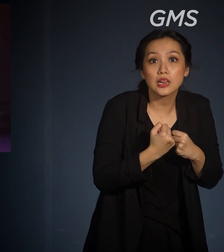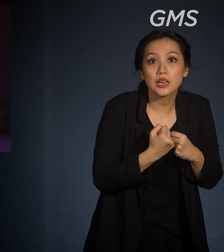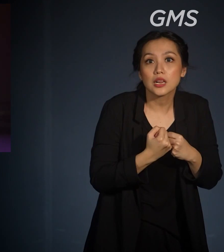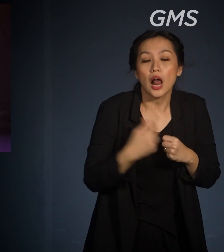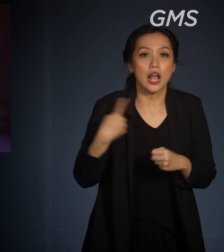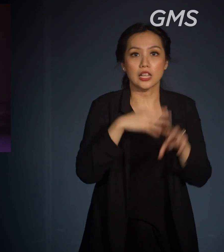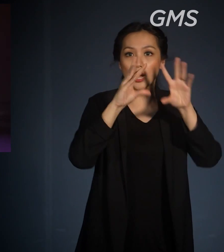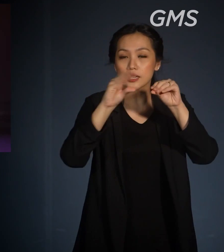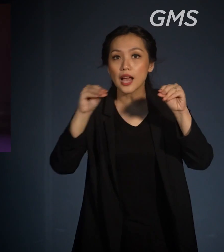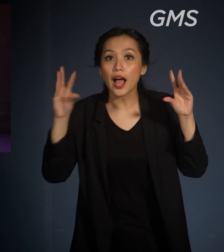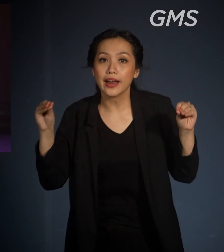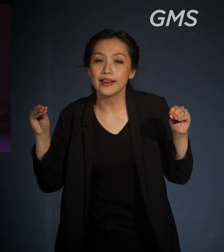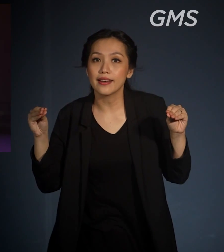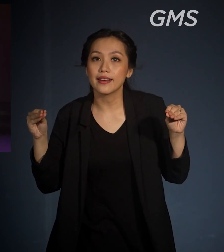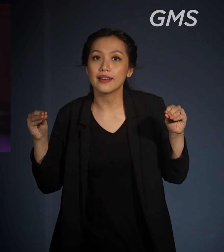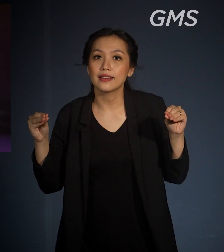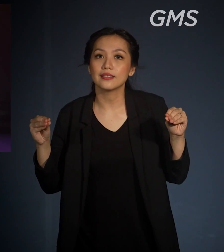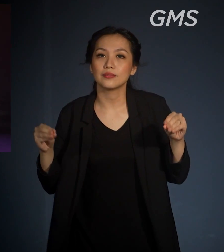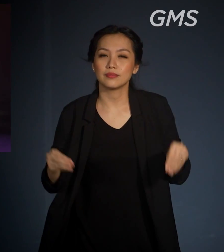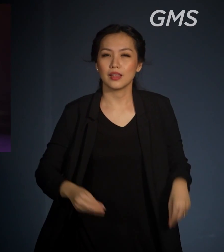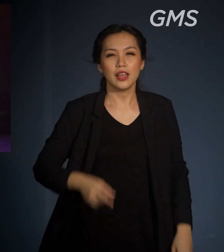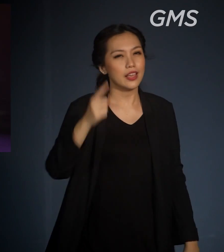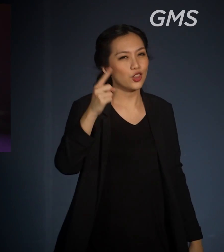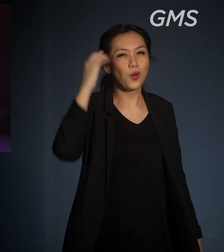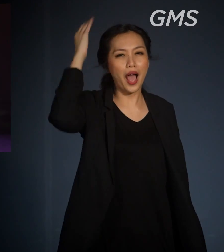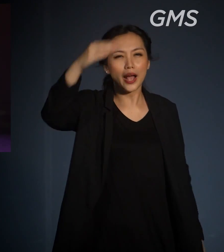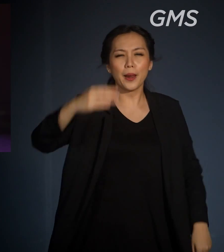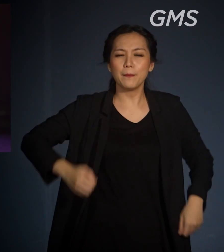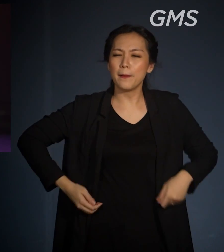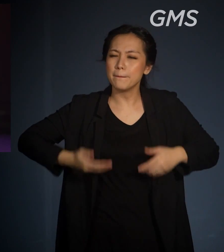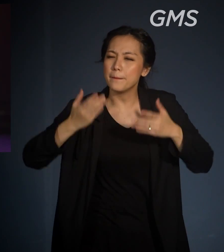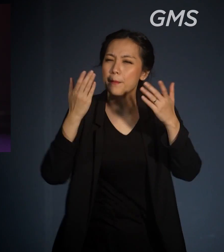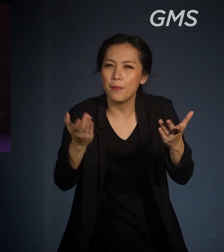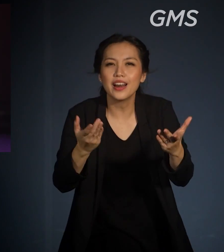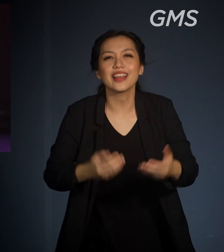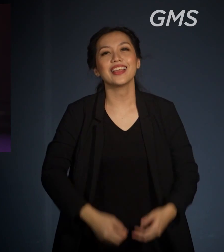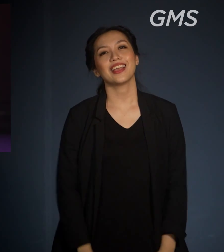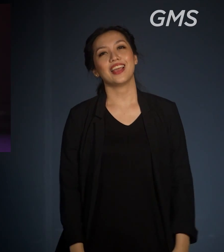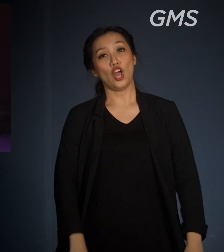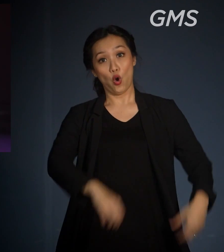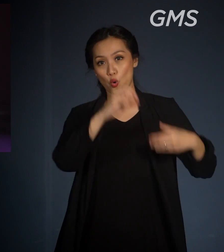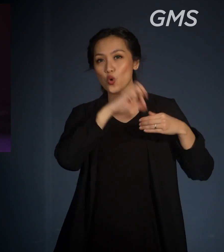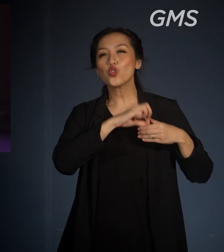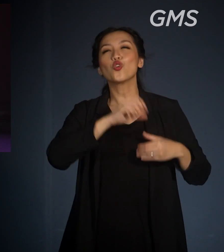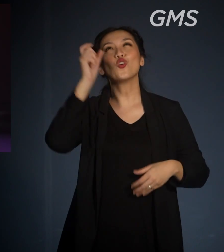kerjakan talenta itu, saudara, itu akan mendatangkan laba atau keuntungan bagi kerajaan